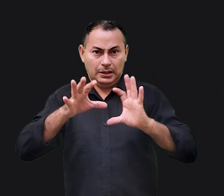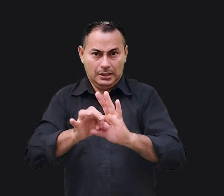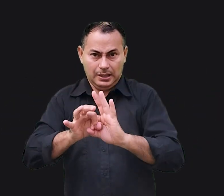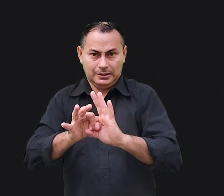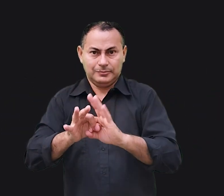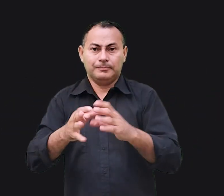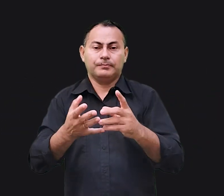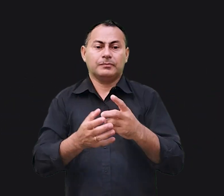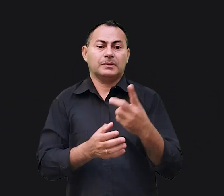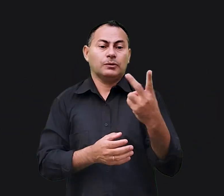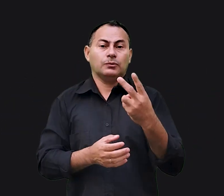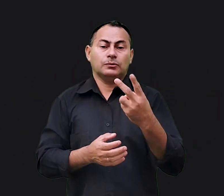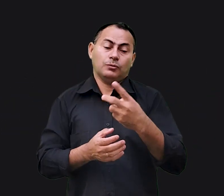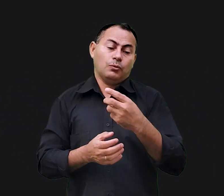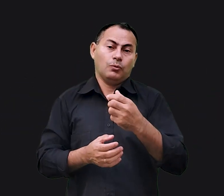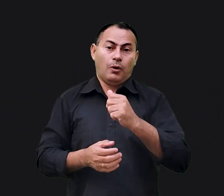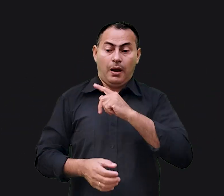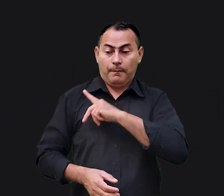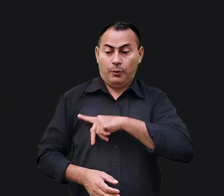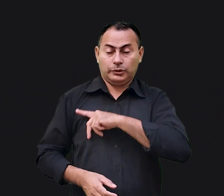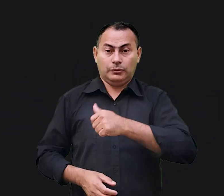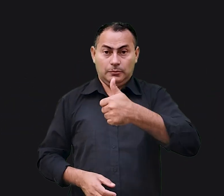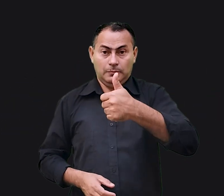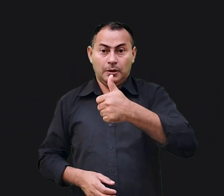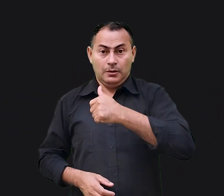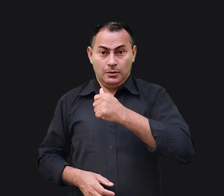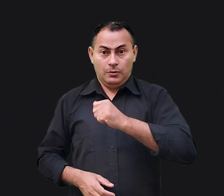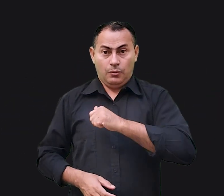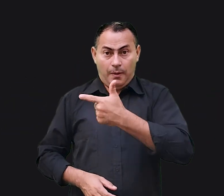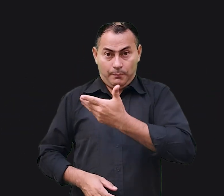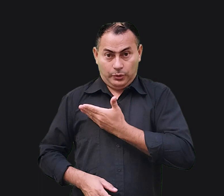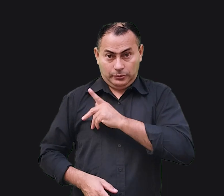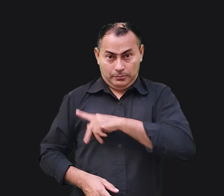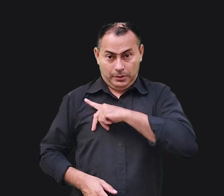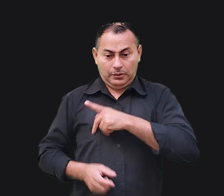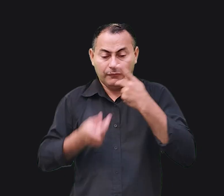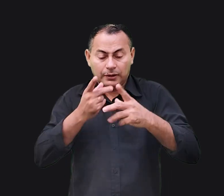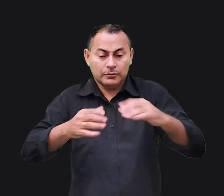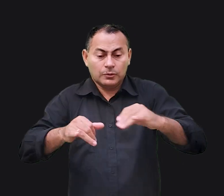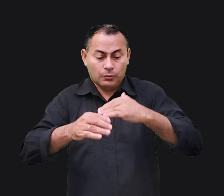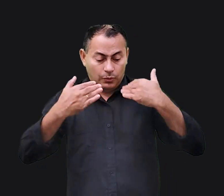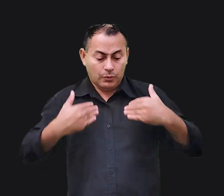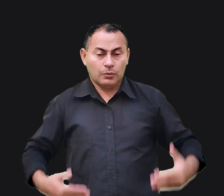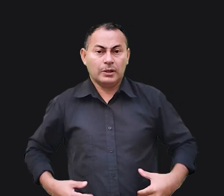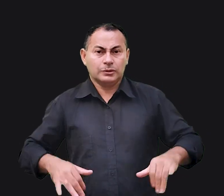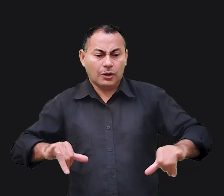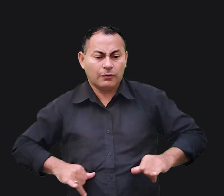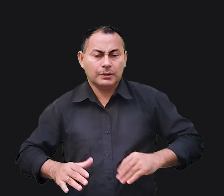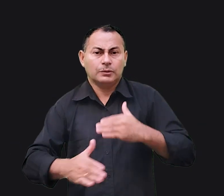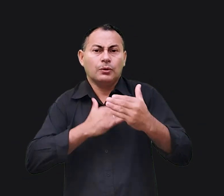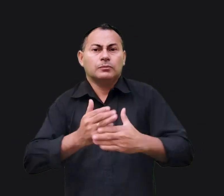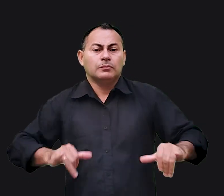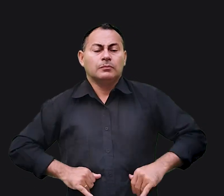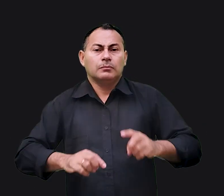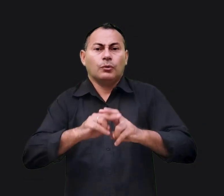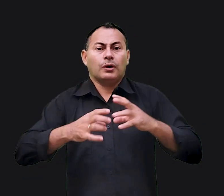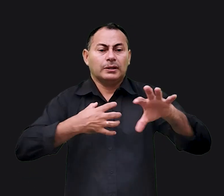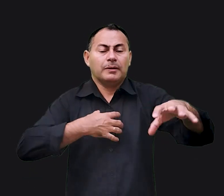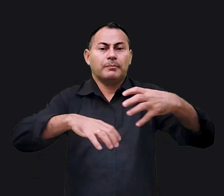ligado. Segundo o apóstolo Paulo, é assim que deveria acontecer com a igreja. Se o membro sofre, todos sofrem também por causa da